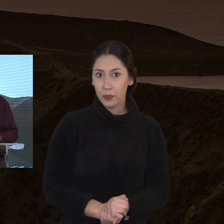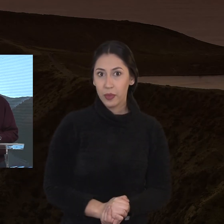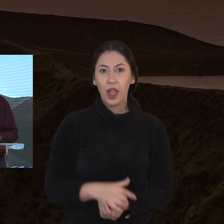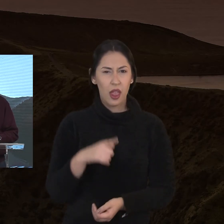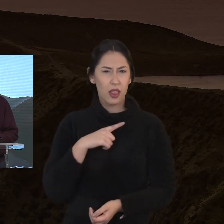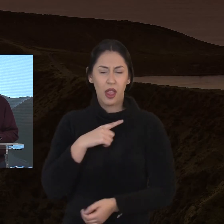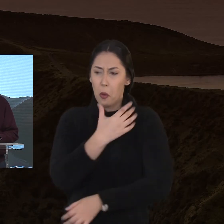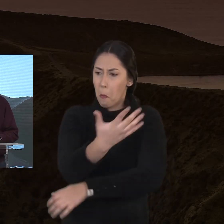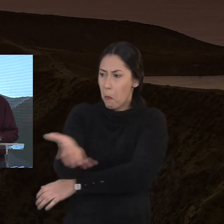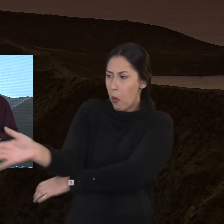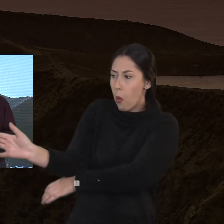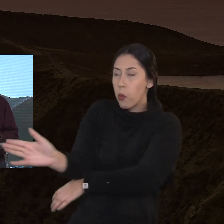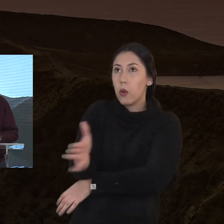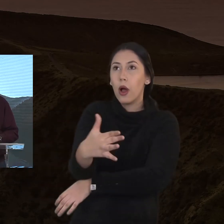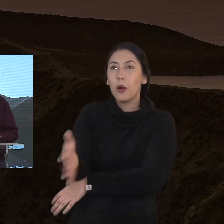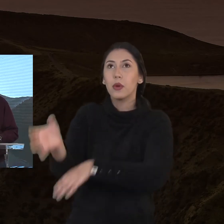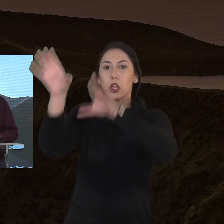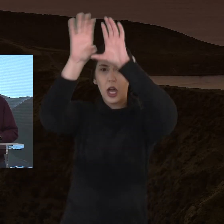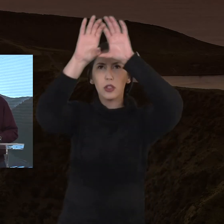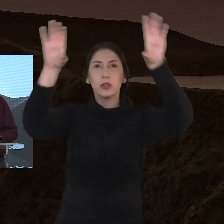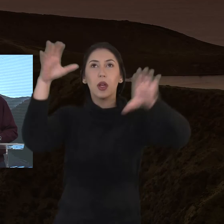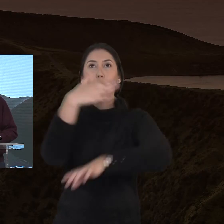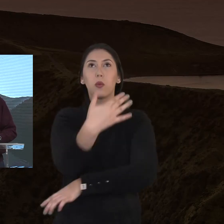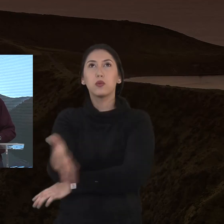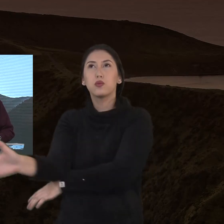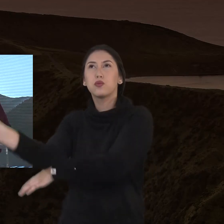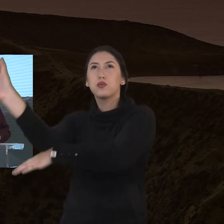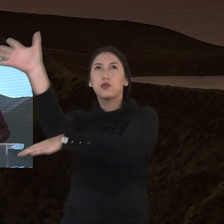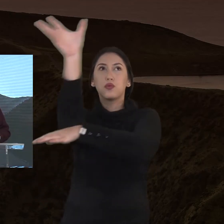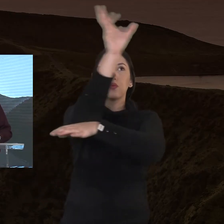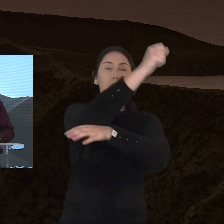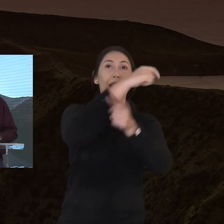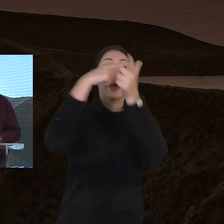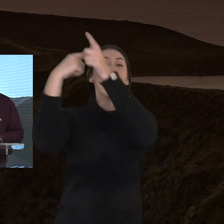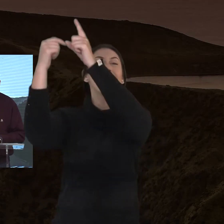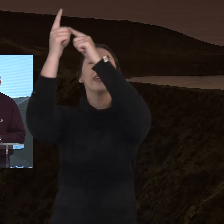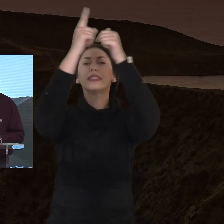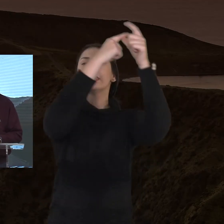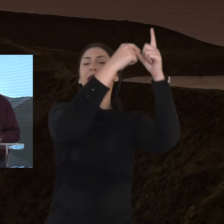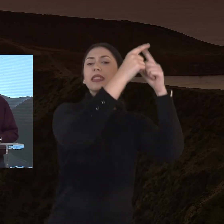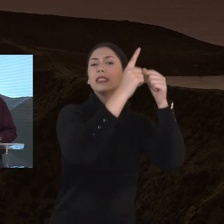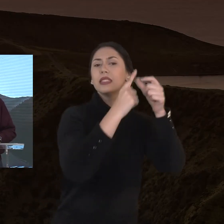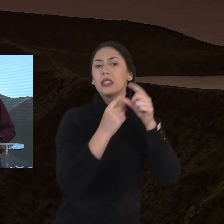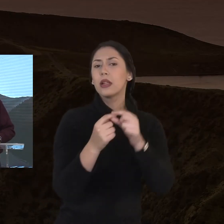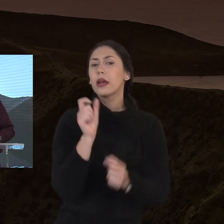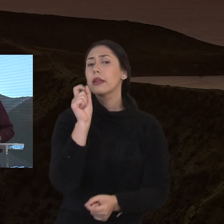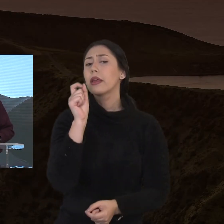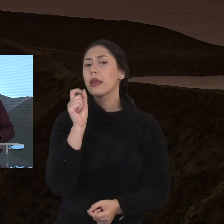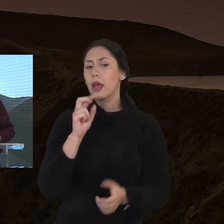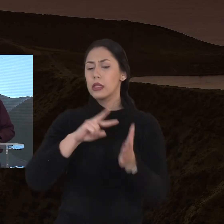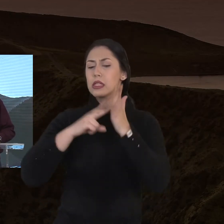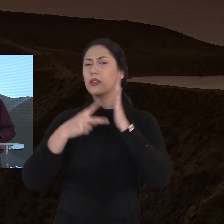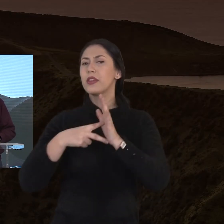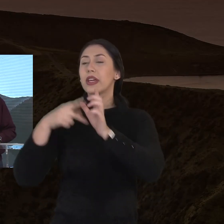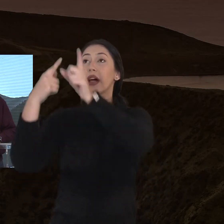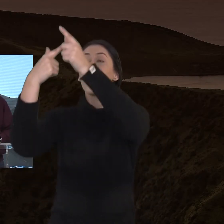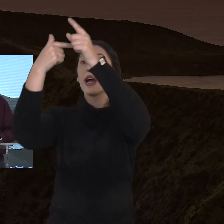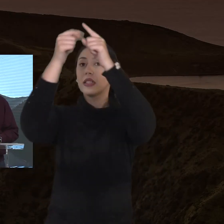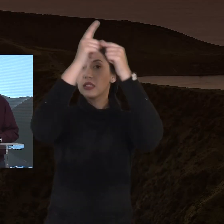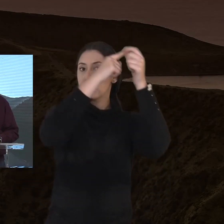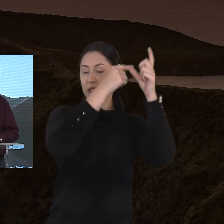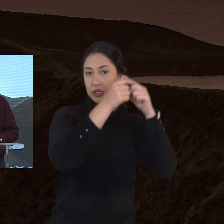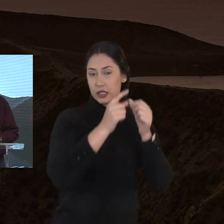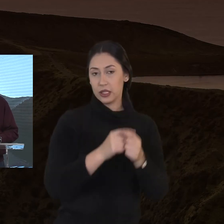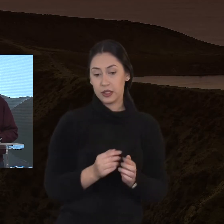satanás arrastava a terça parte das estrelas do céu quem são essas estrelas do céu e na